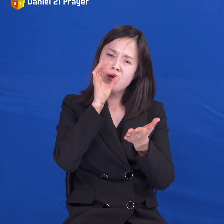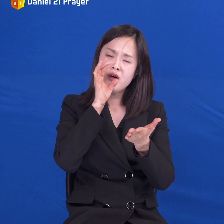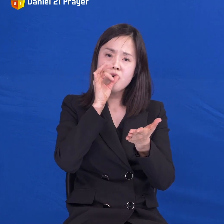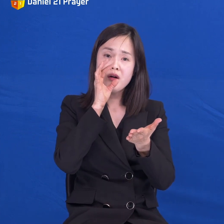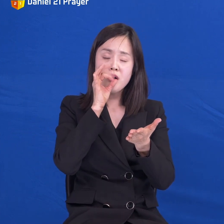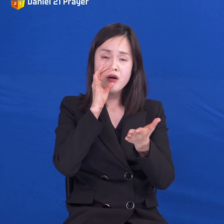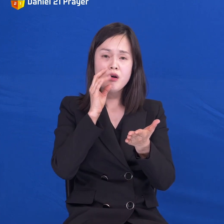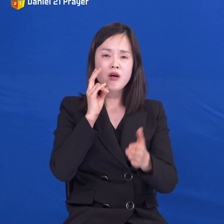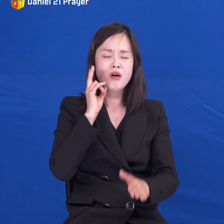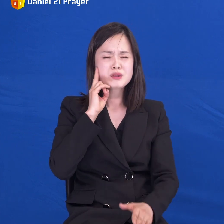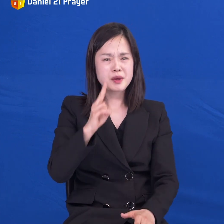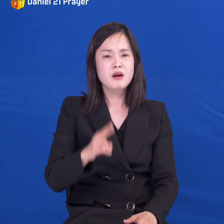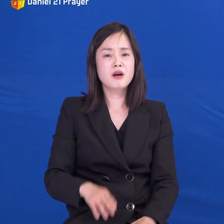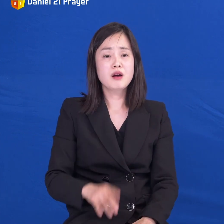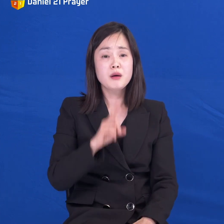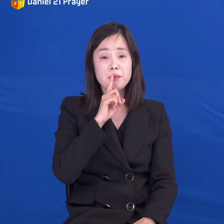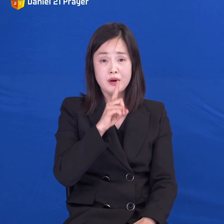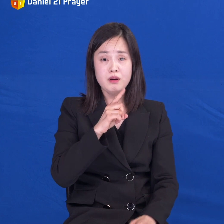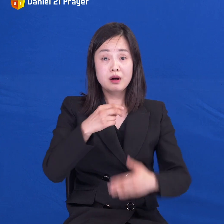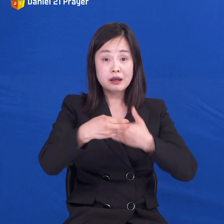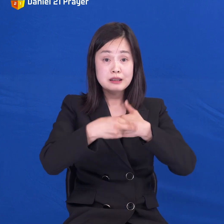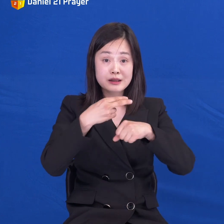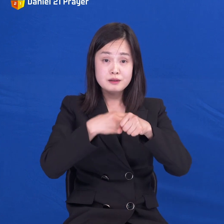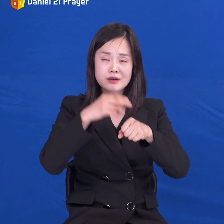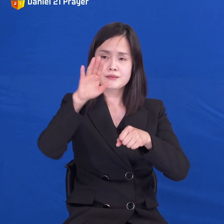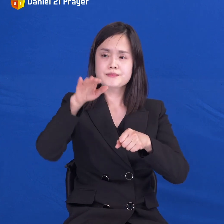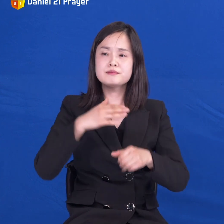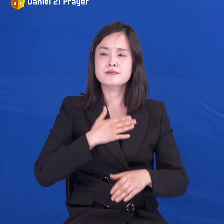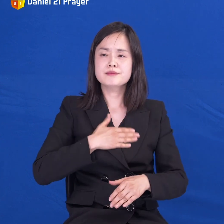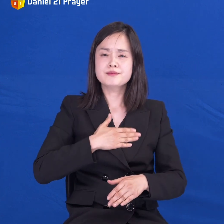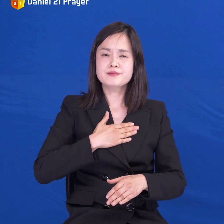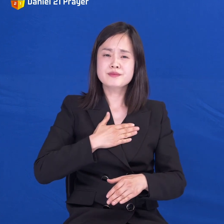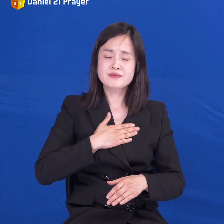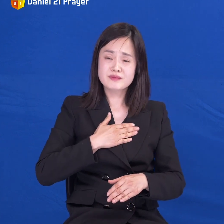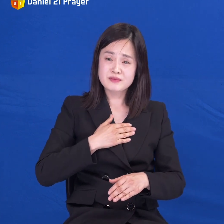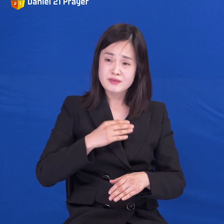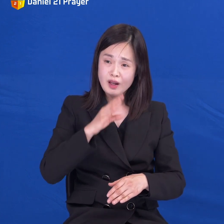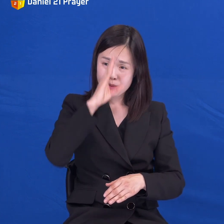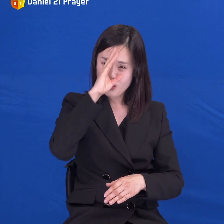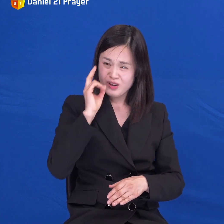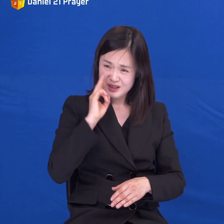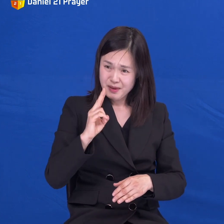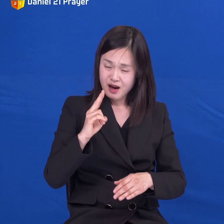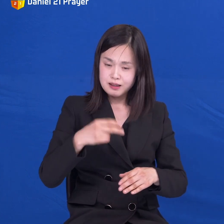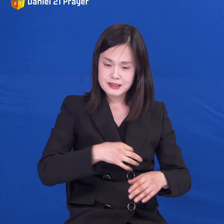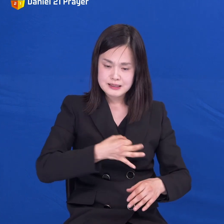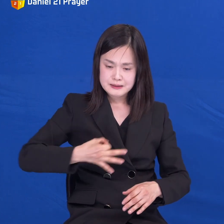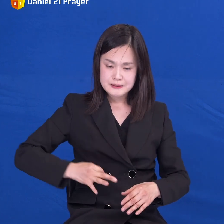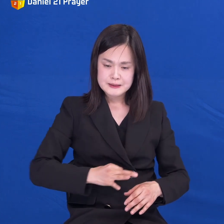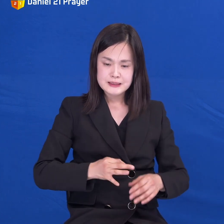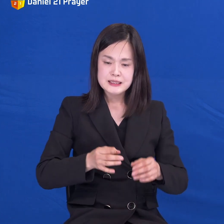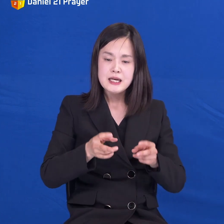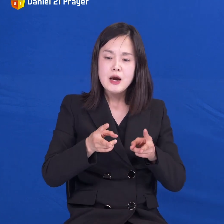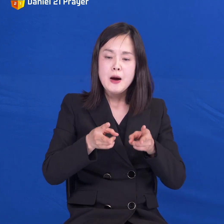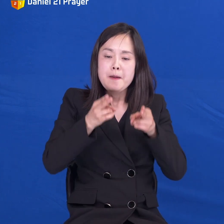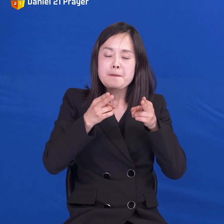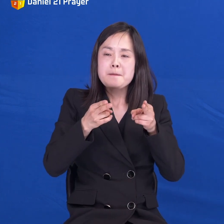그래서 제가 의사 선생님께 그랬어요. 큰 것만 잘라주세요. 그럼 제가 싸워보겠습니다. 저 선교사입니다.